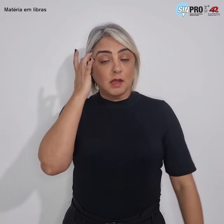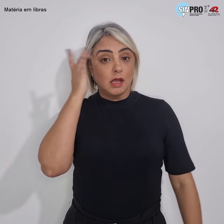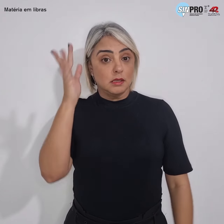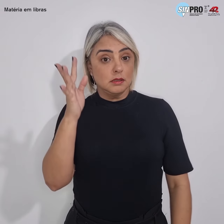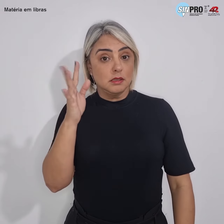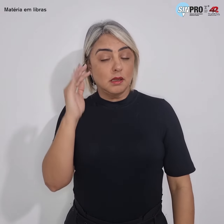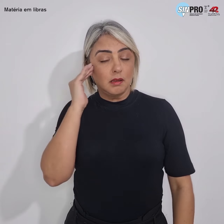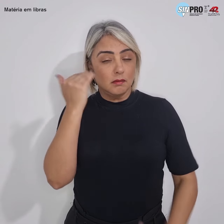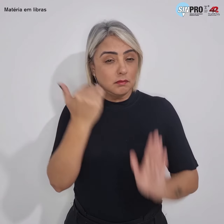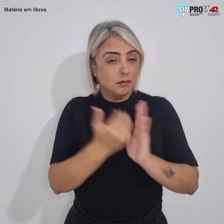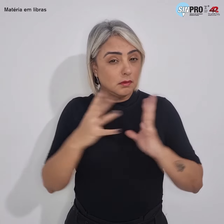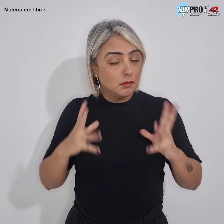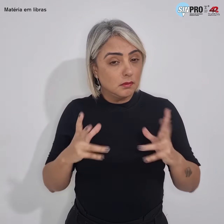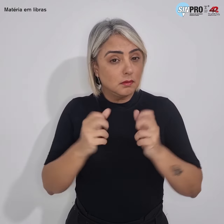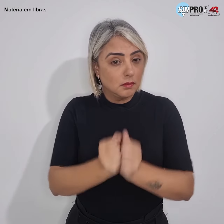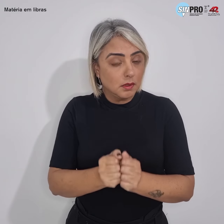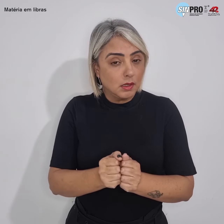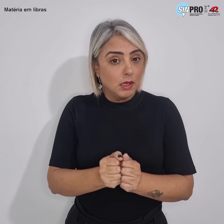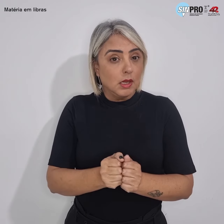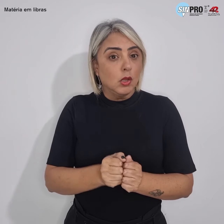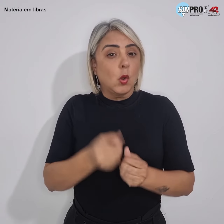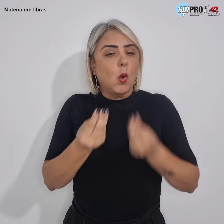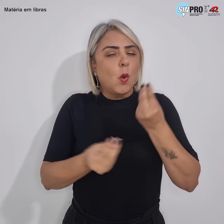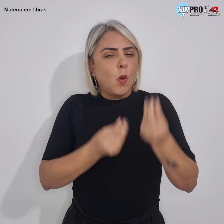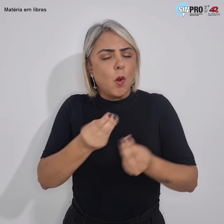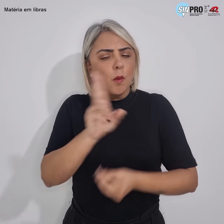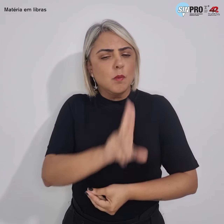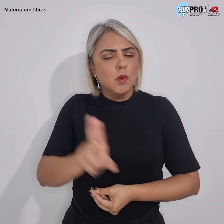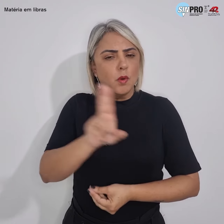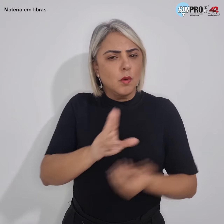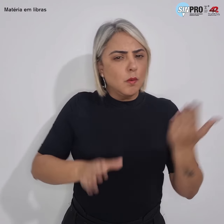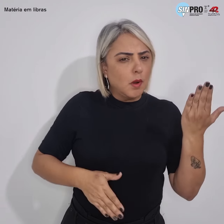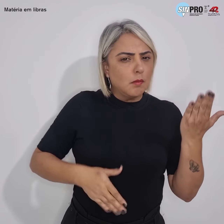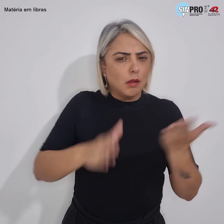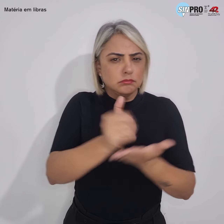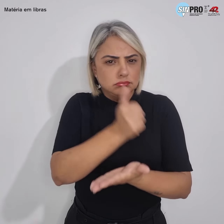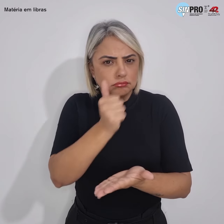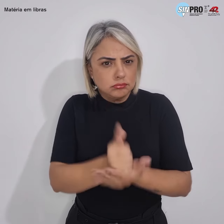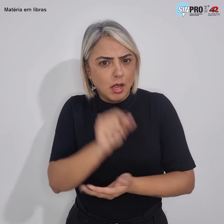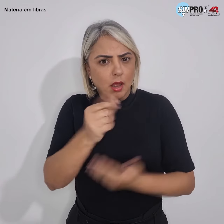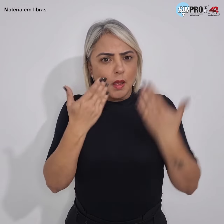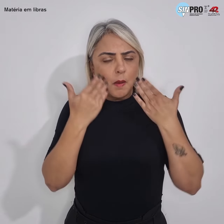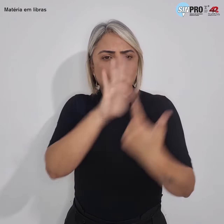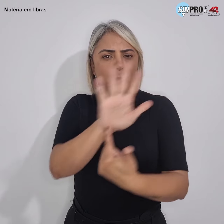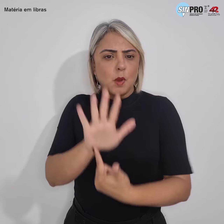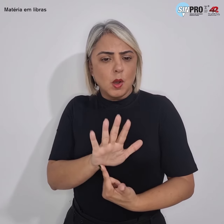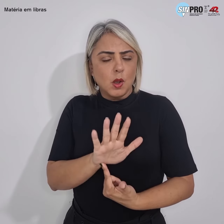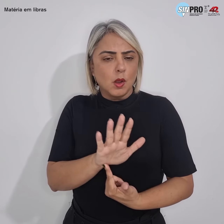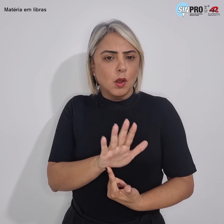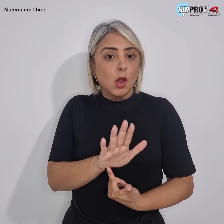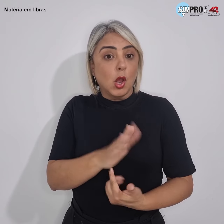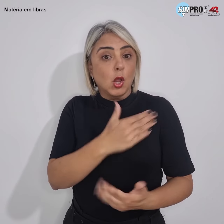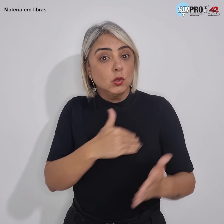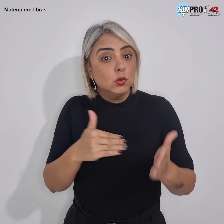facilitar a compreensão de todos sobre as maneiras utilizadas pelos golpistas, mostraremos todas as versões